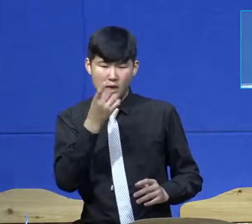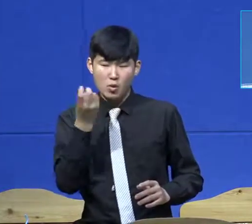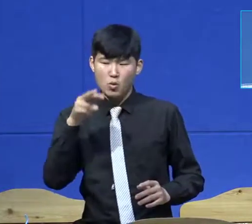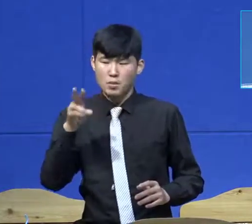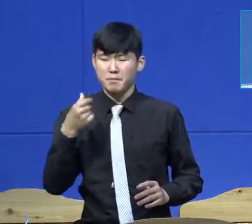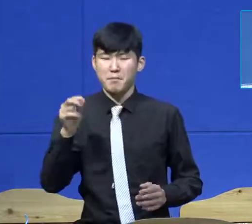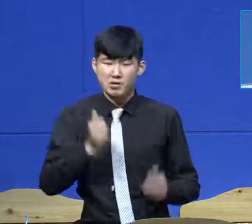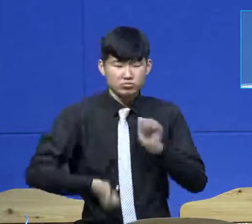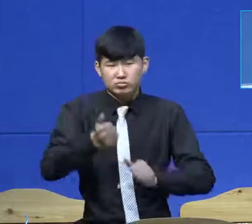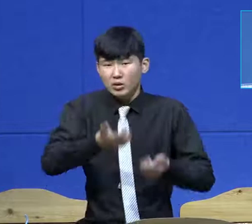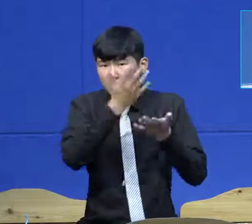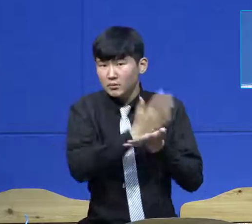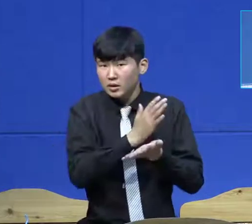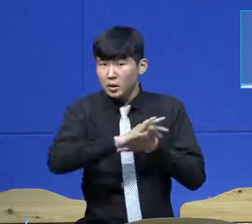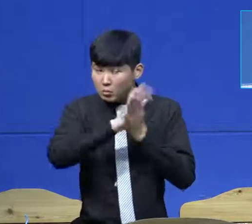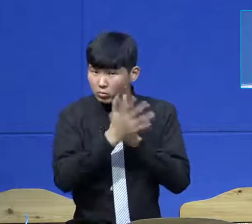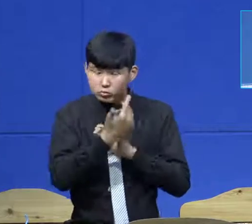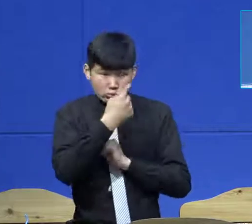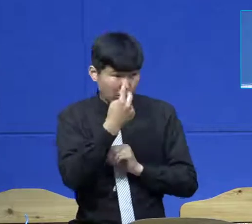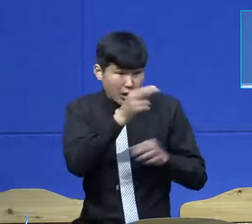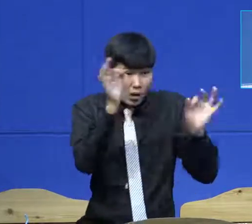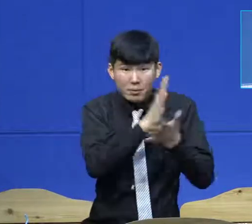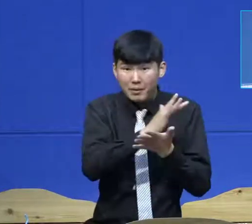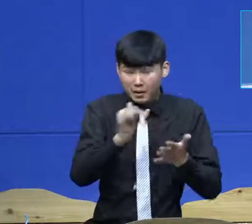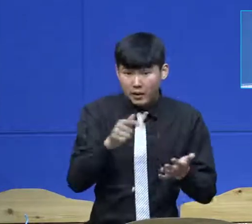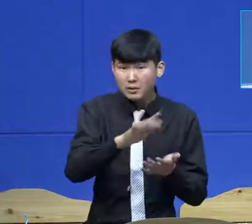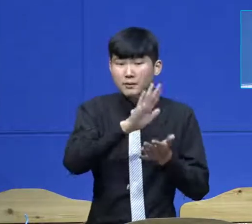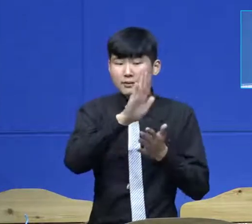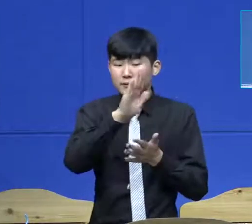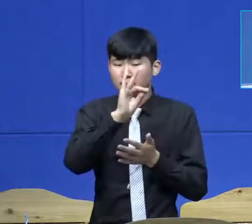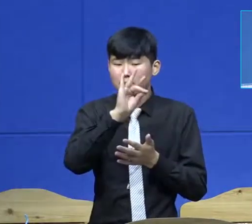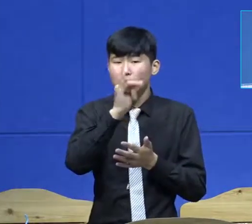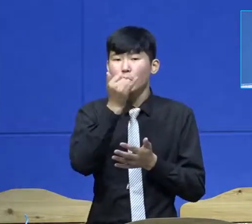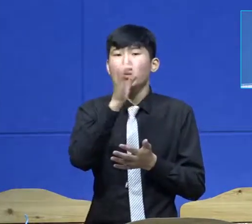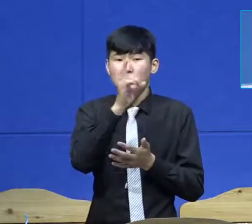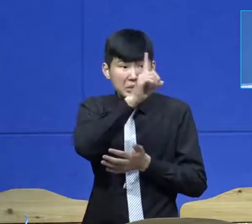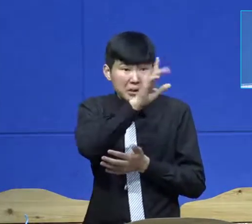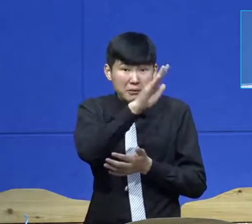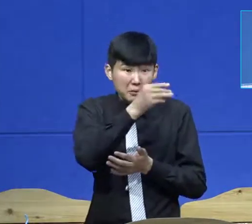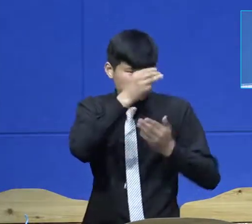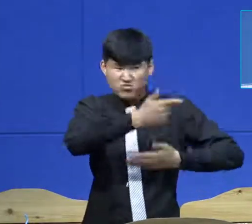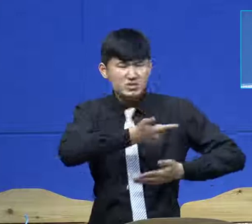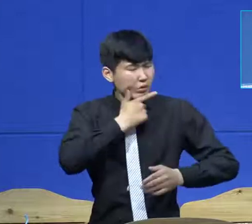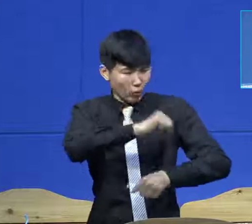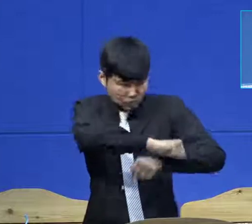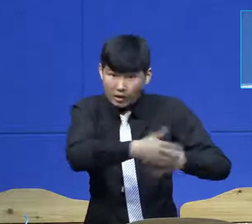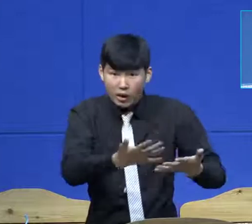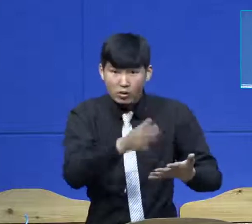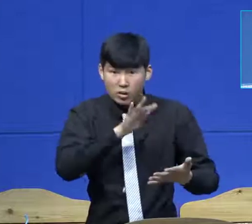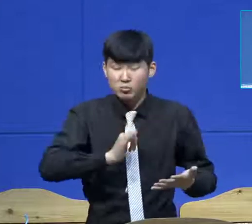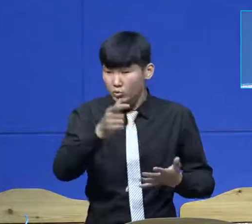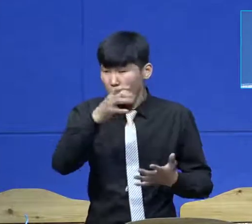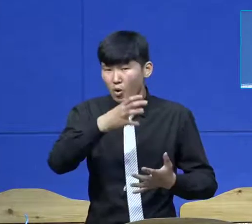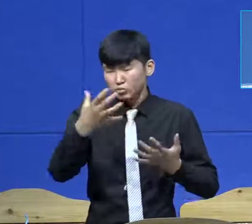салбар. Гисэн мөртлөө нүдэнд харагдах байгаа тэр вирус ганц вирусыг шийдвэрлэж чадахгүй байгаа учраас ийм олон хүмүүс